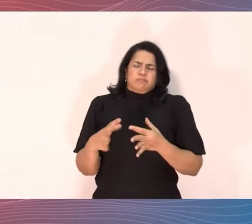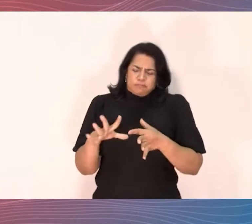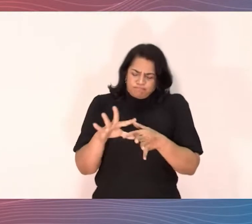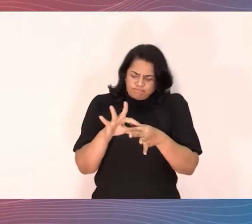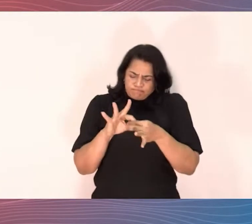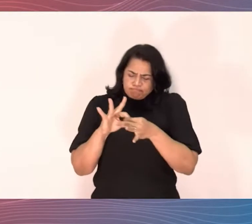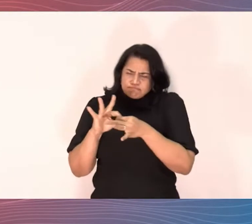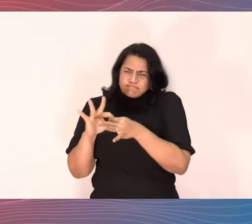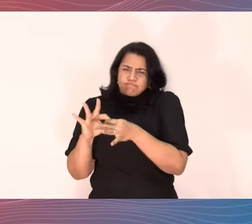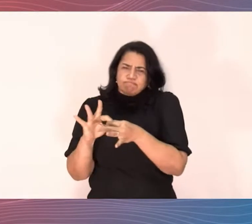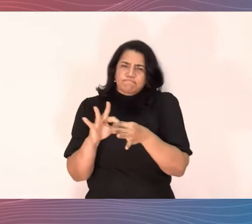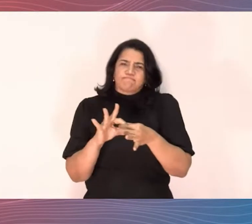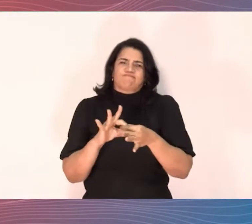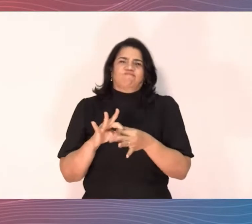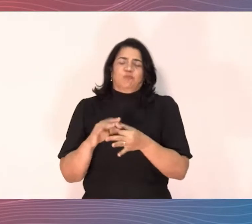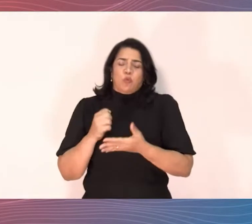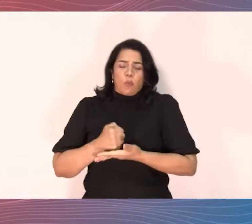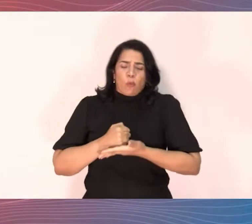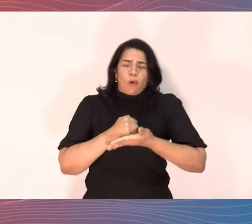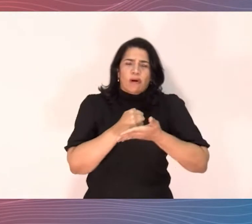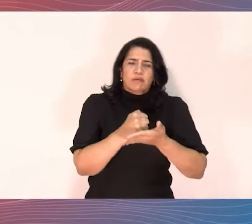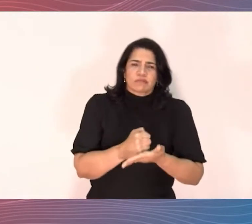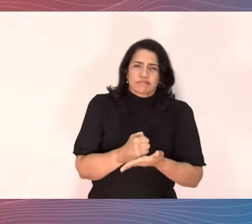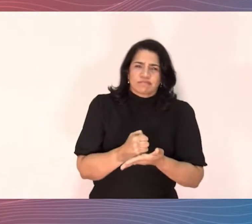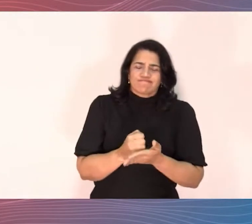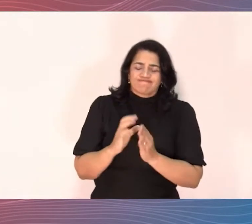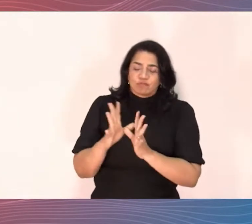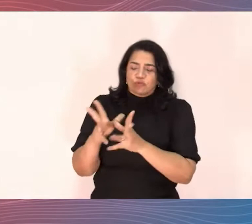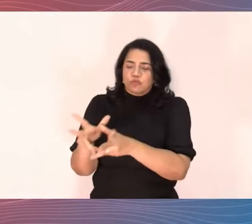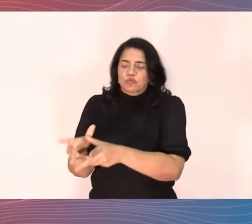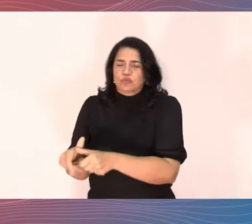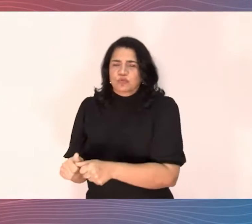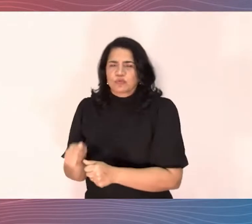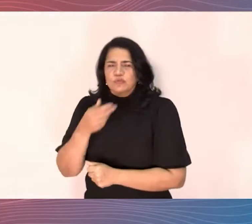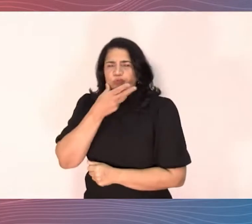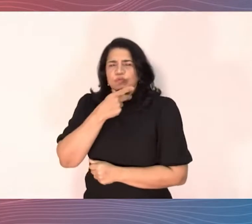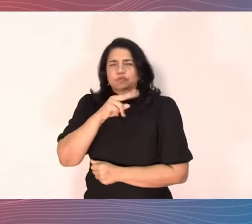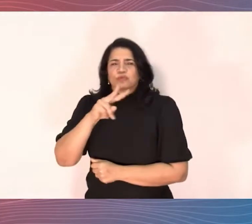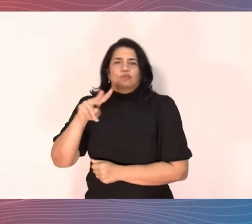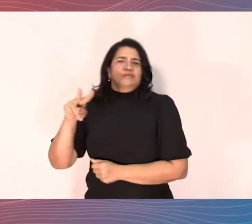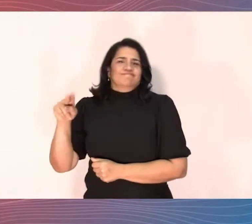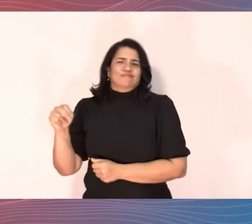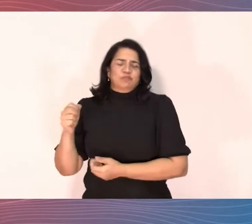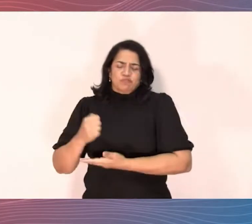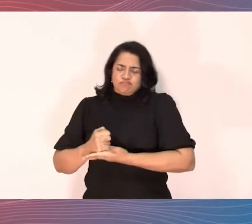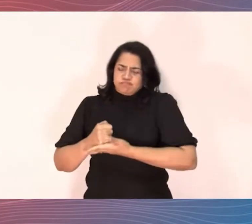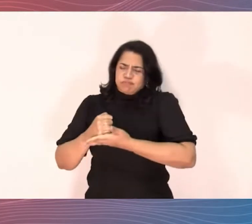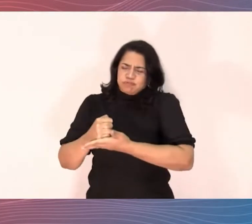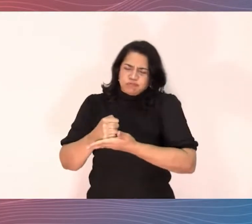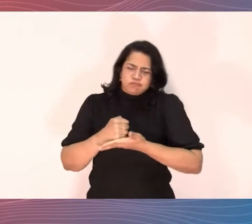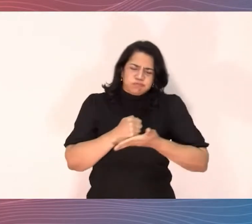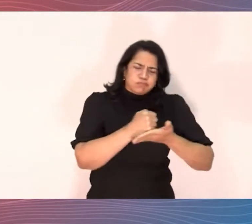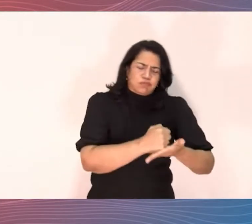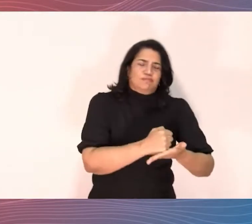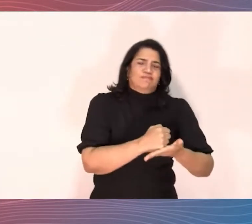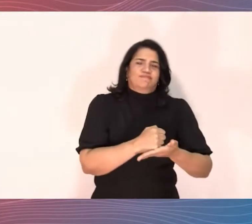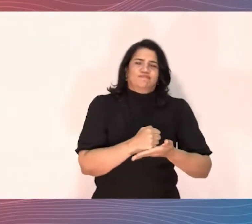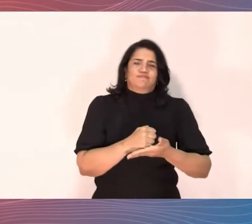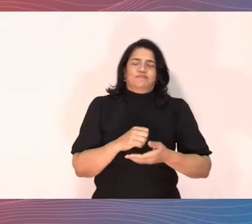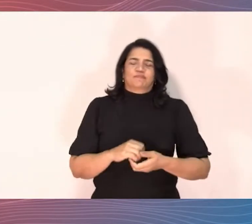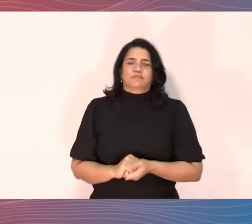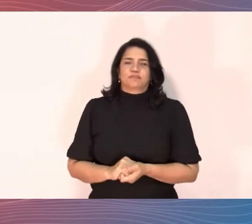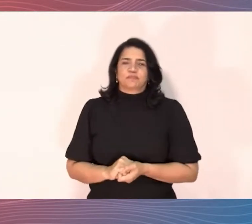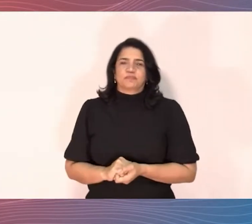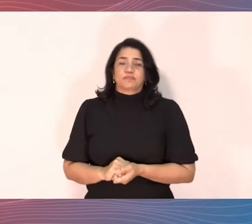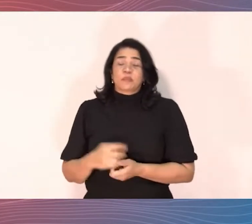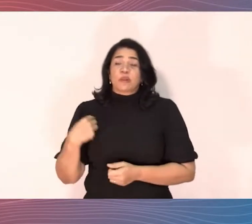junta, segundo a justa cooperação de cada parte, todos têm parte nessa edificação.